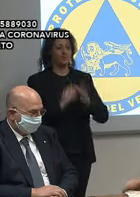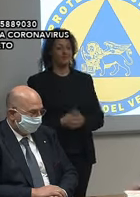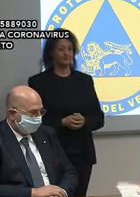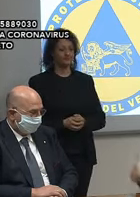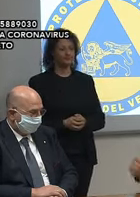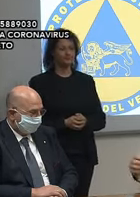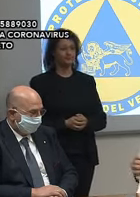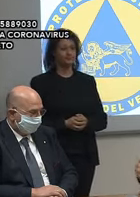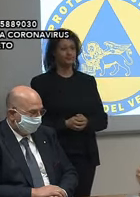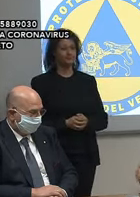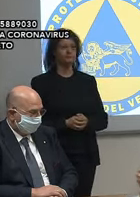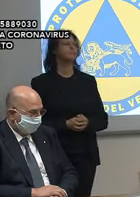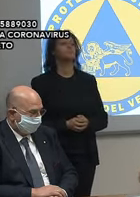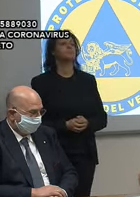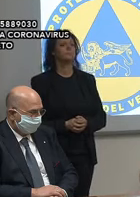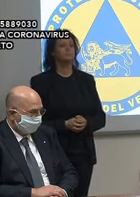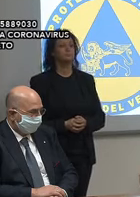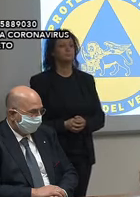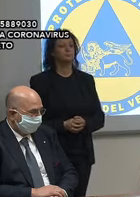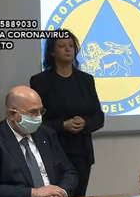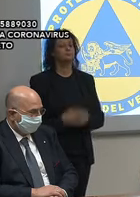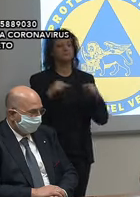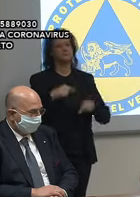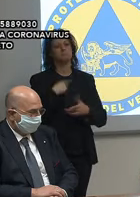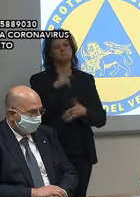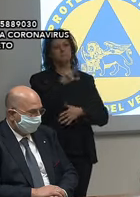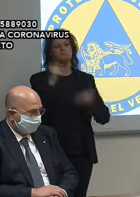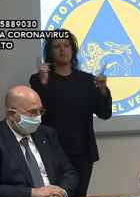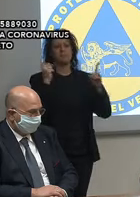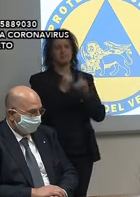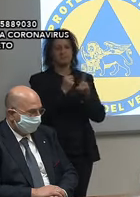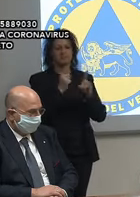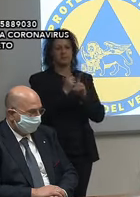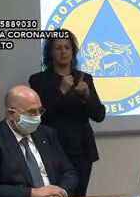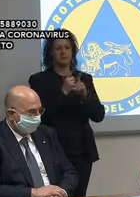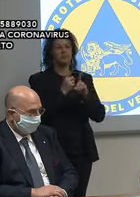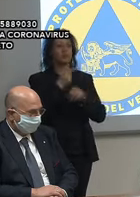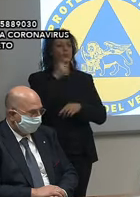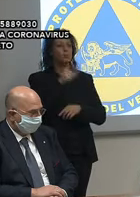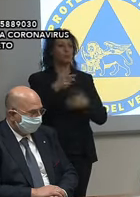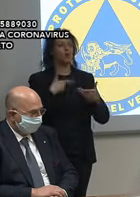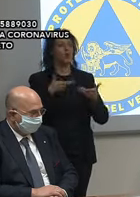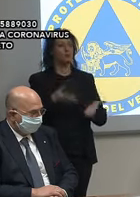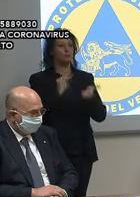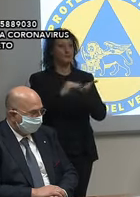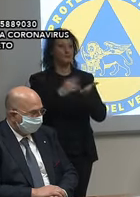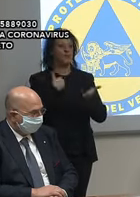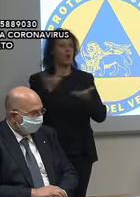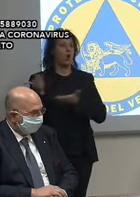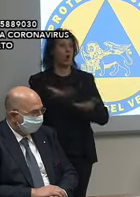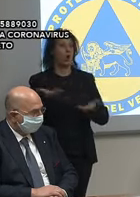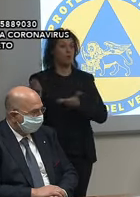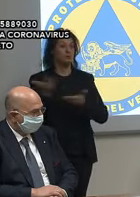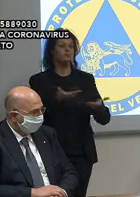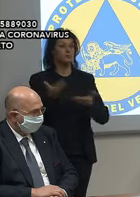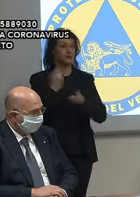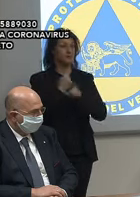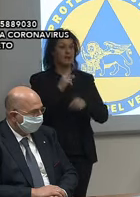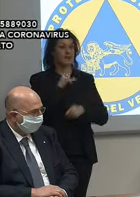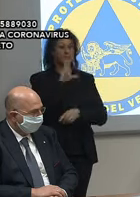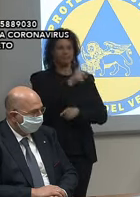Allora, due brevissime considerazioni, perché oggi vi volevamo parlare e abbiamo degli ospiti assolutamente che hanno cose importanti da